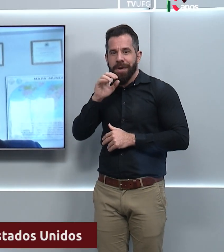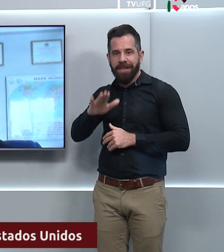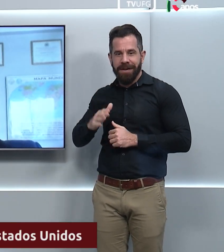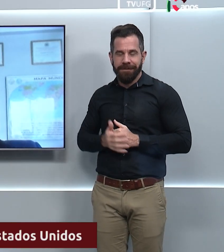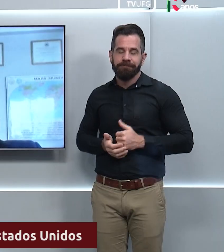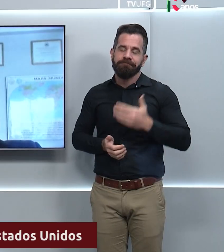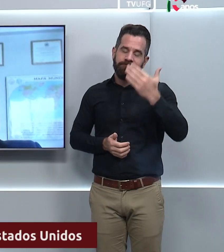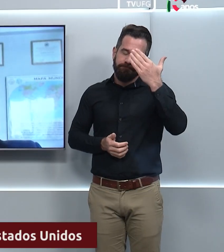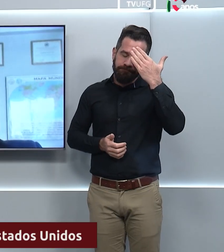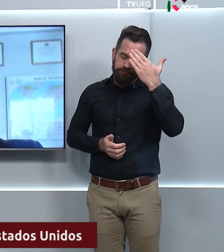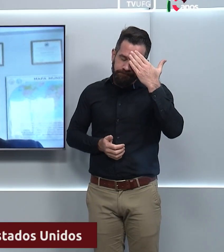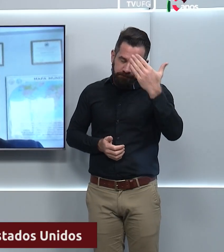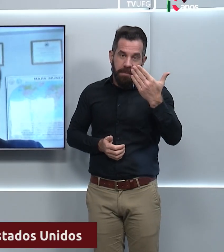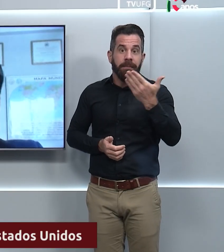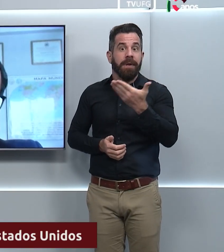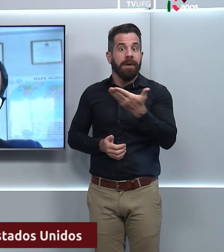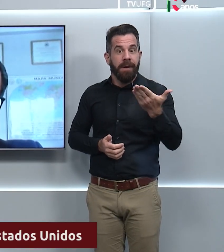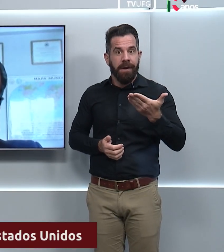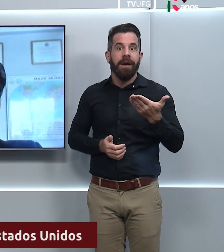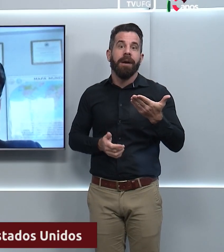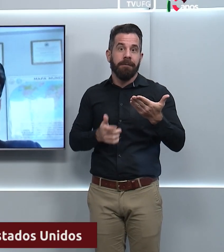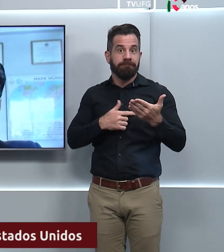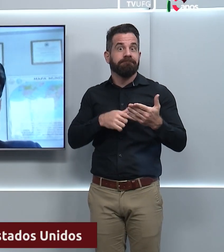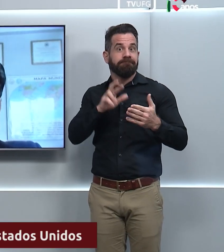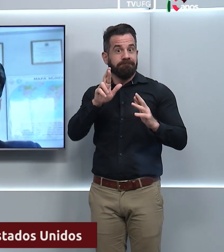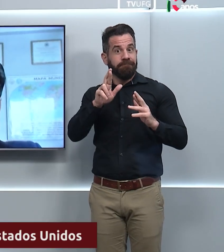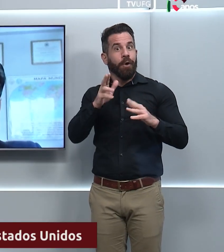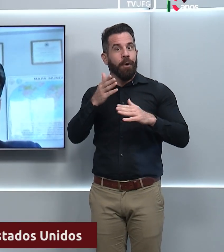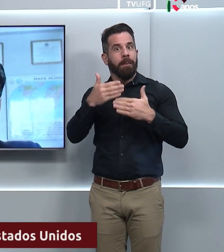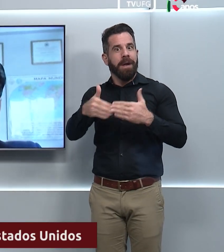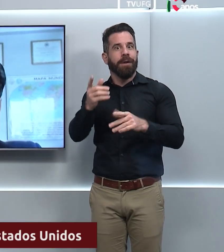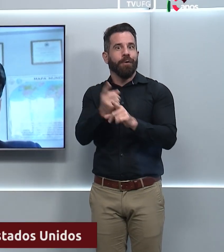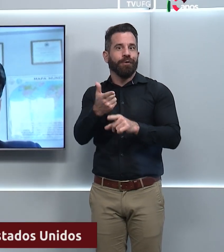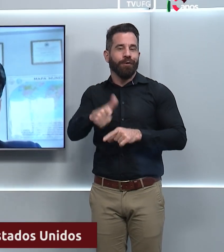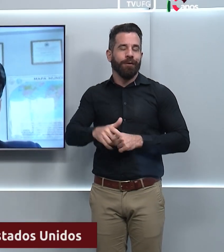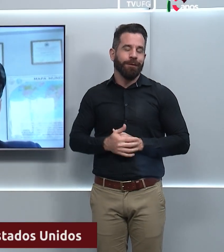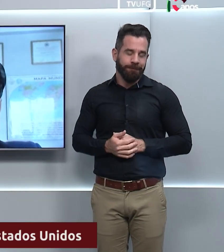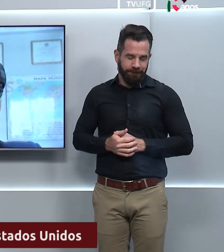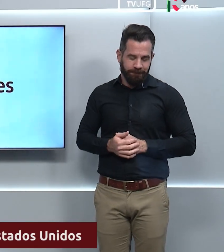agradeço, muito obrigado. Estamos juntos. Perfeito.